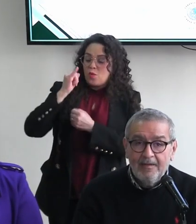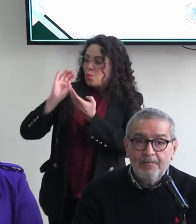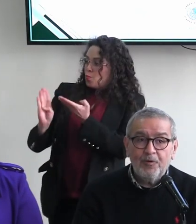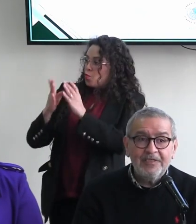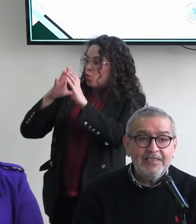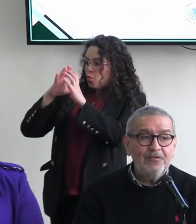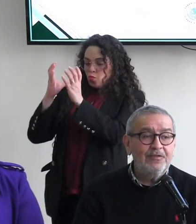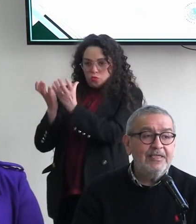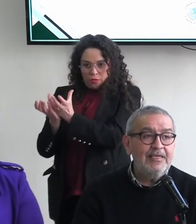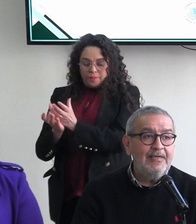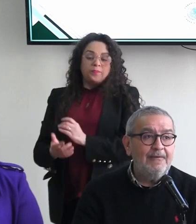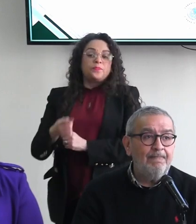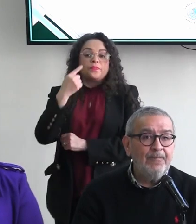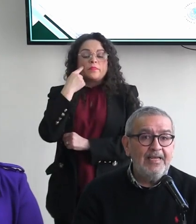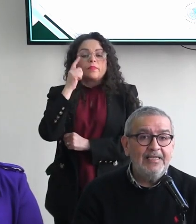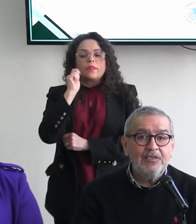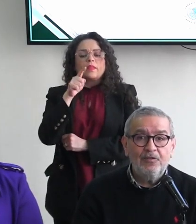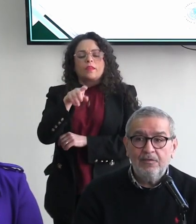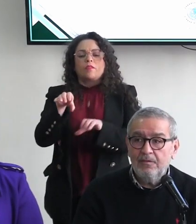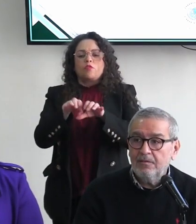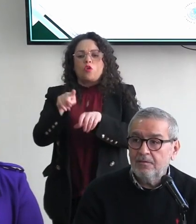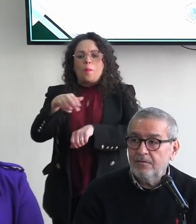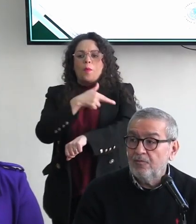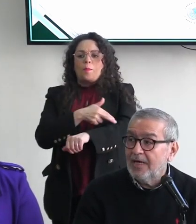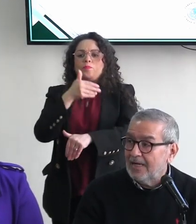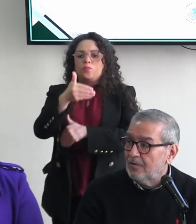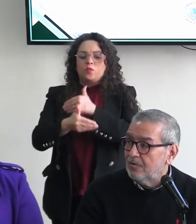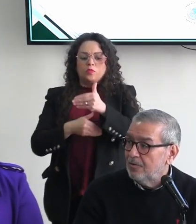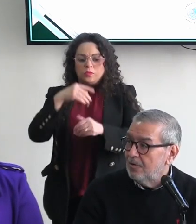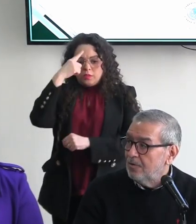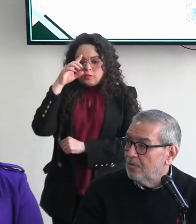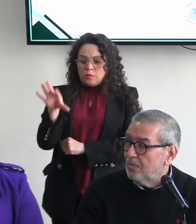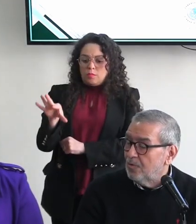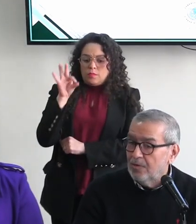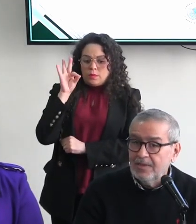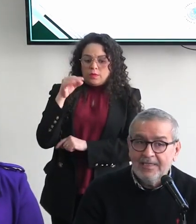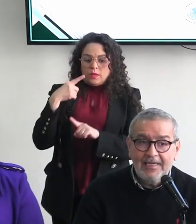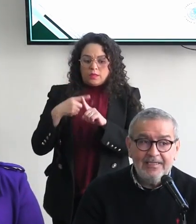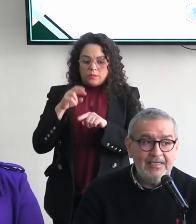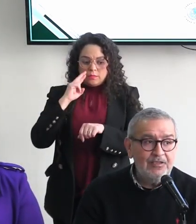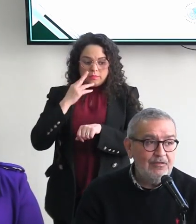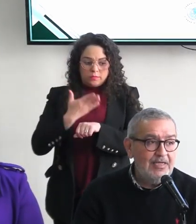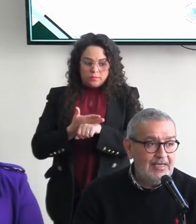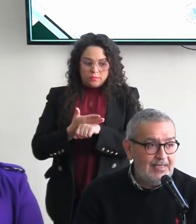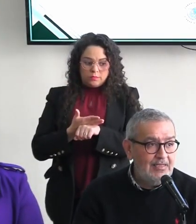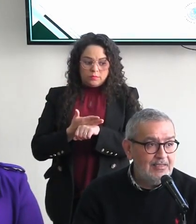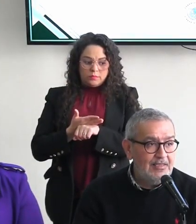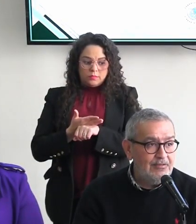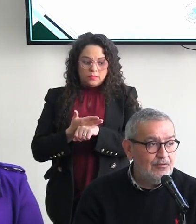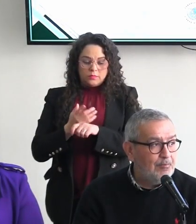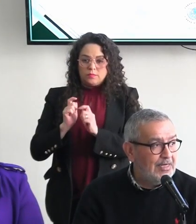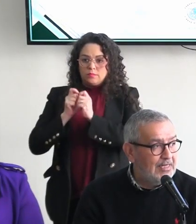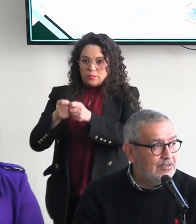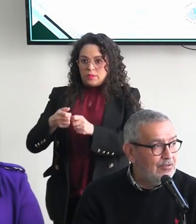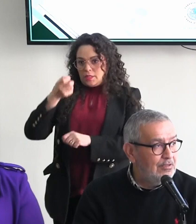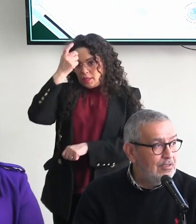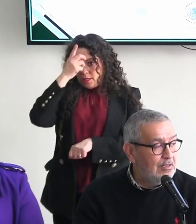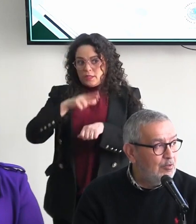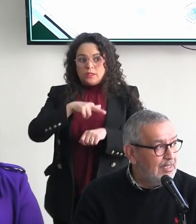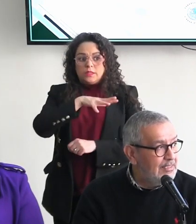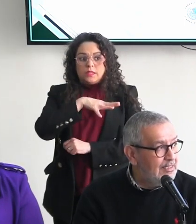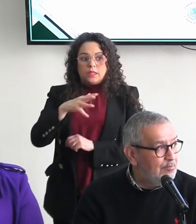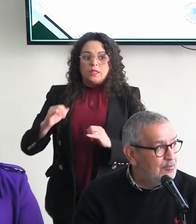El proceso de elección de un cargo como el de la Dirección General del Instituto de